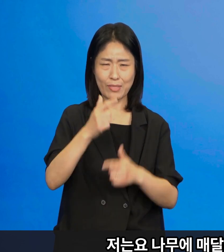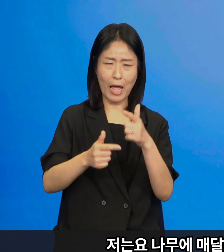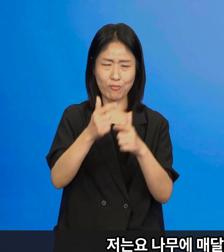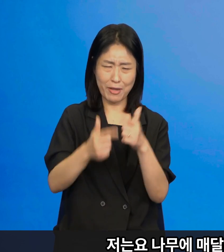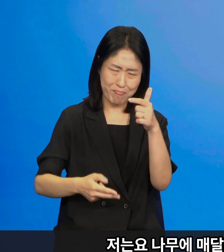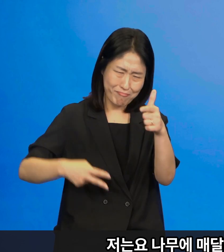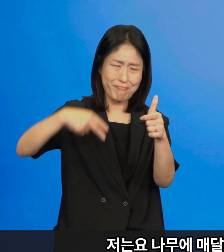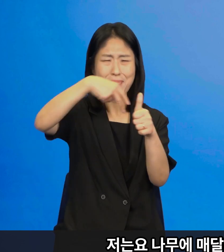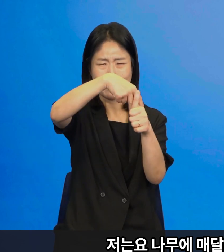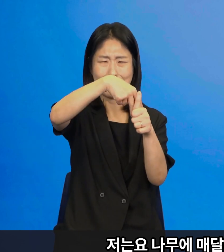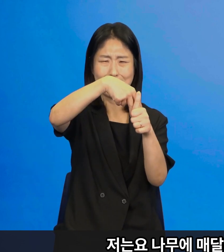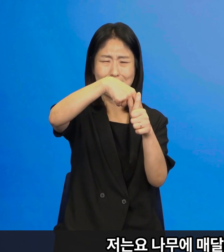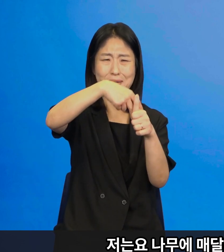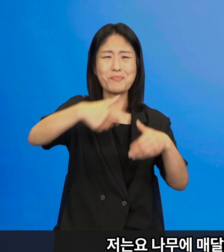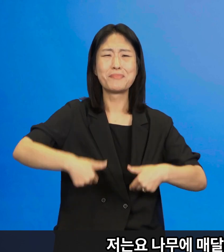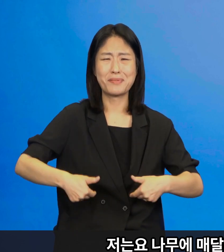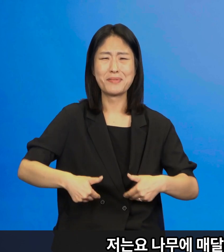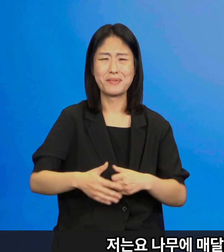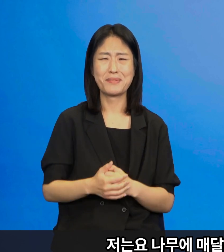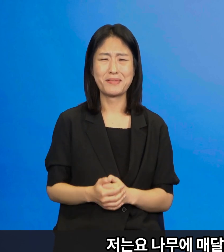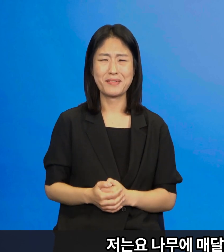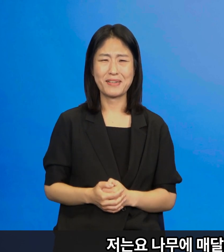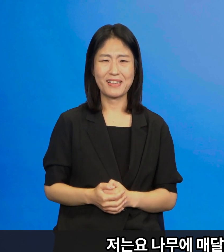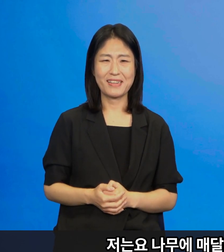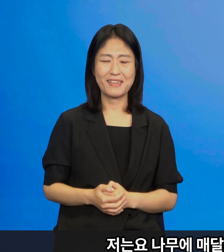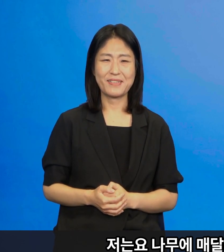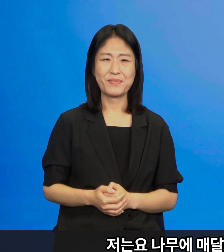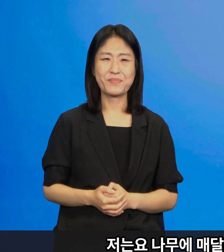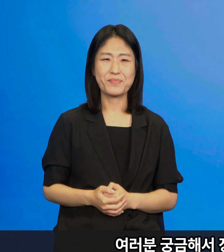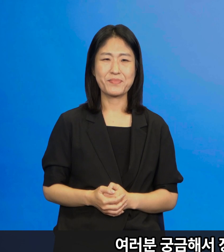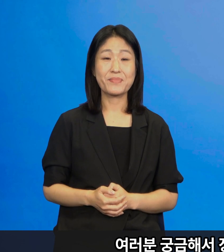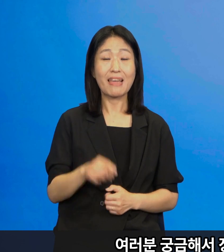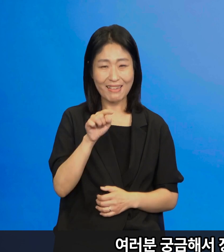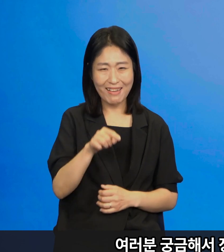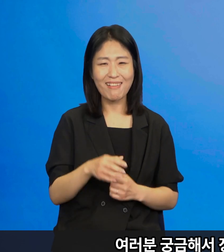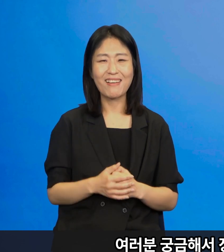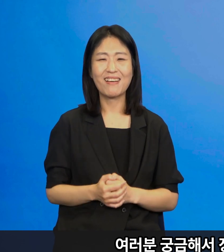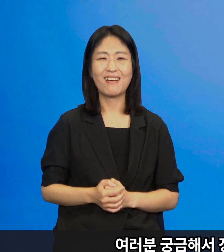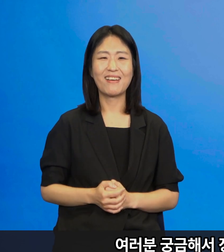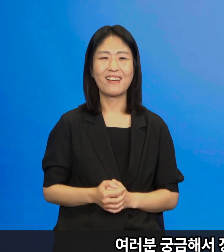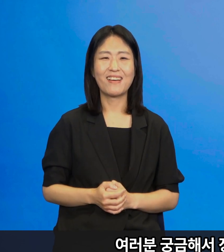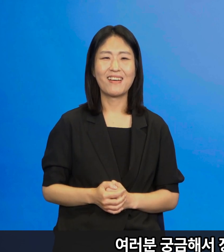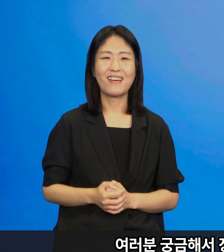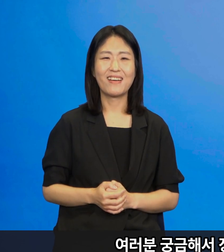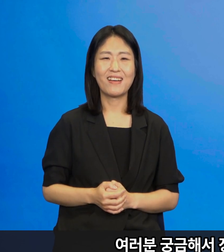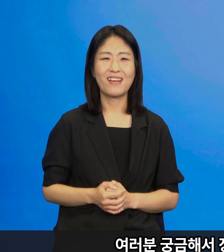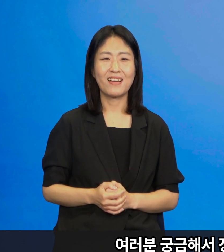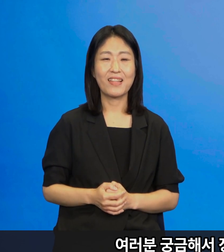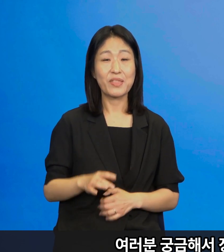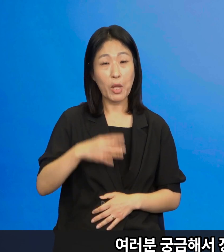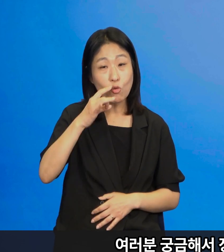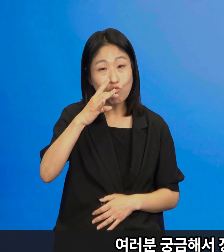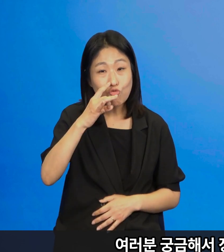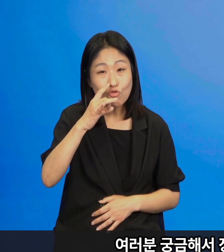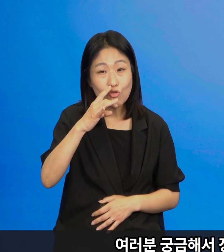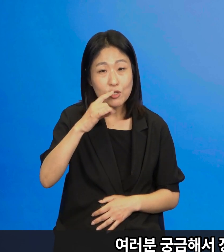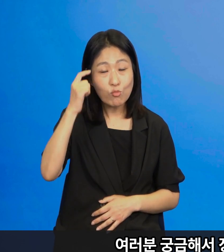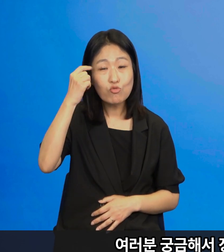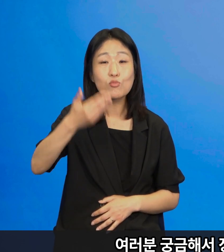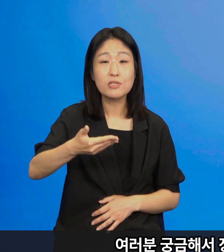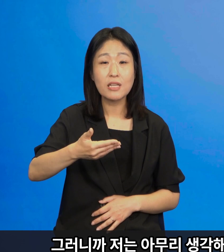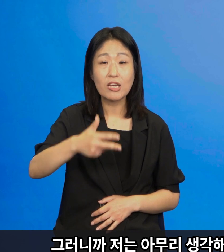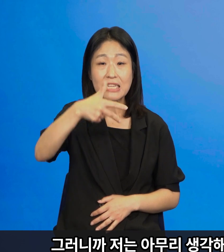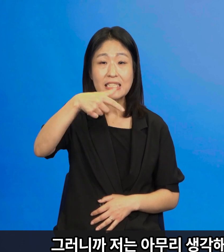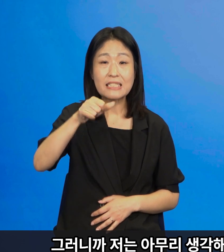뭐. 네. 그죠? 그겁니다, 여러분. 제가 궁금해서 장로는 뭐야?